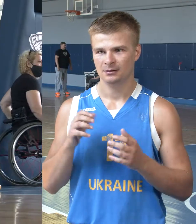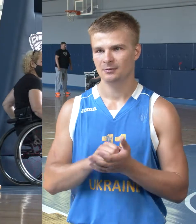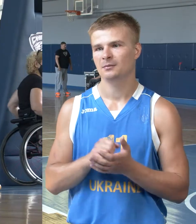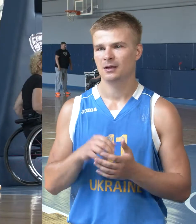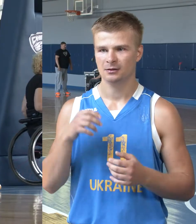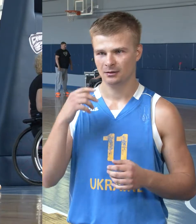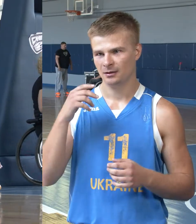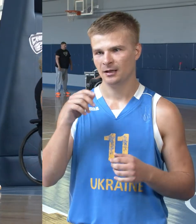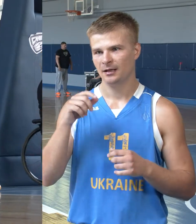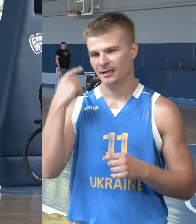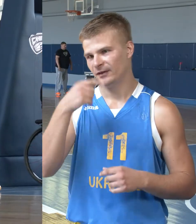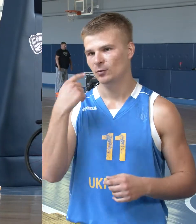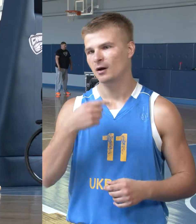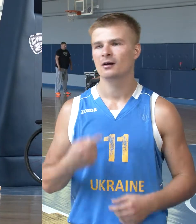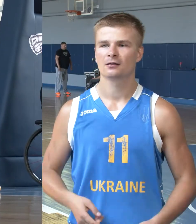Я завжди займався вдома під час карантину.